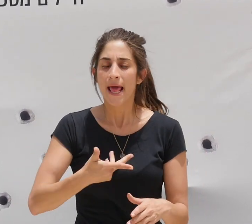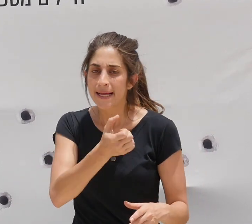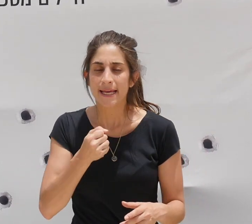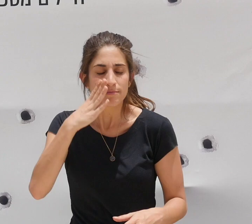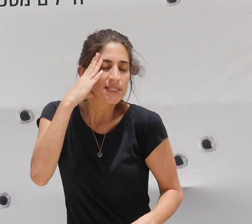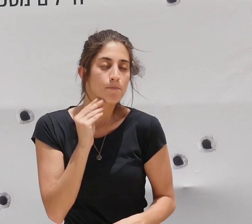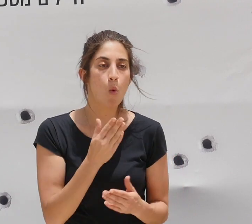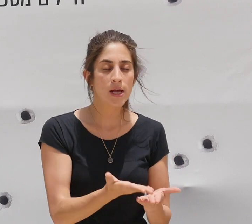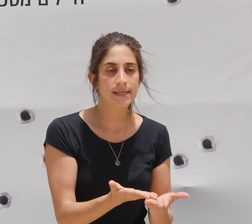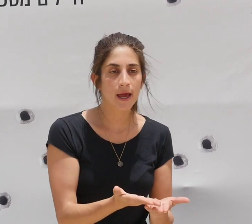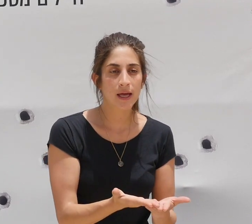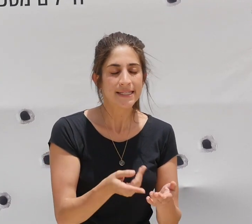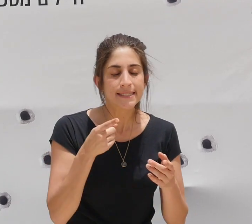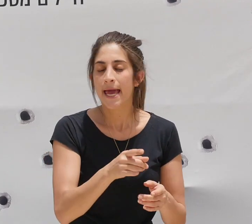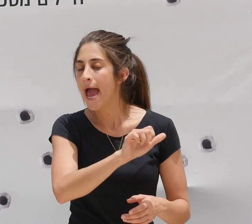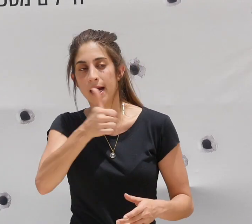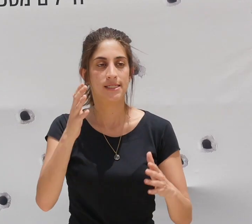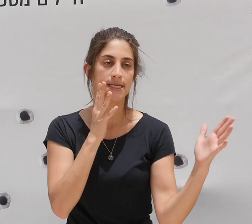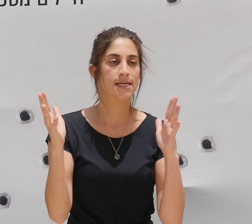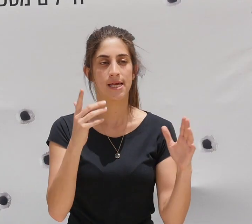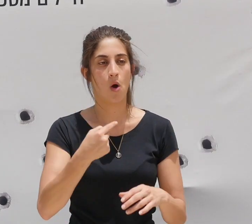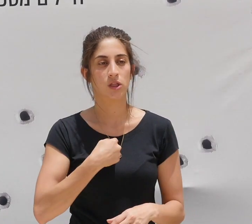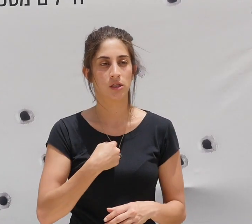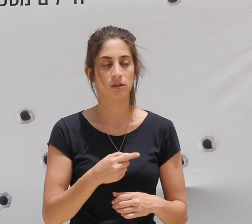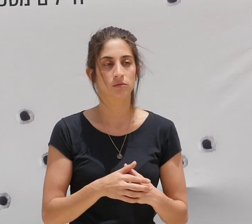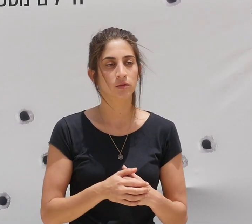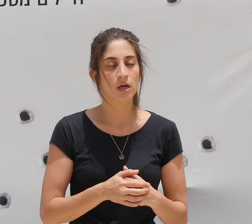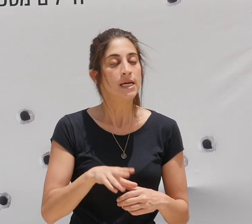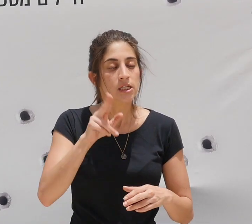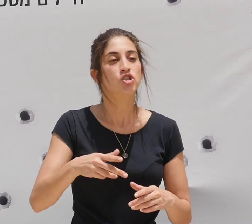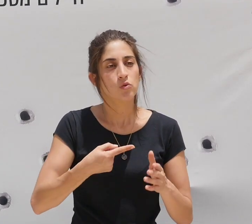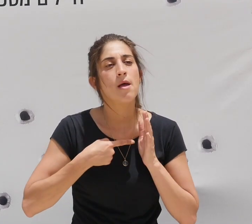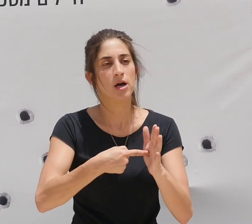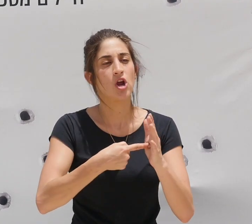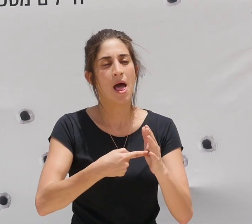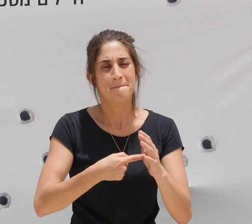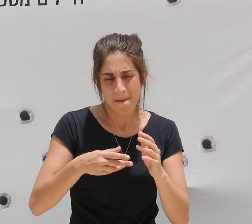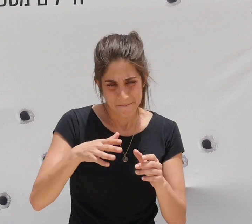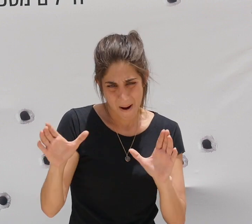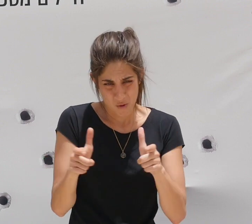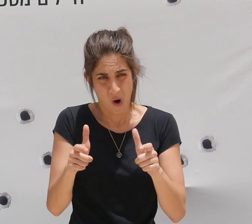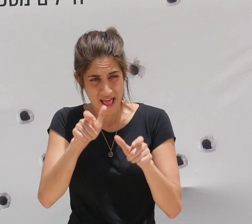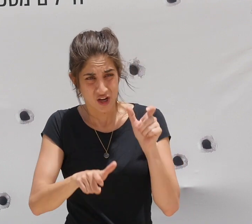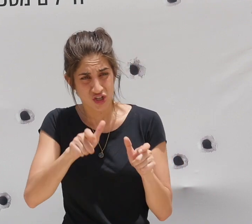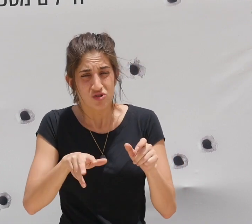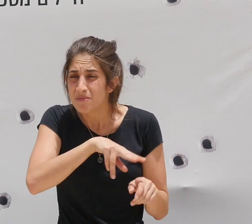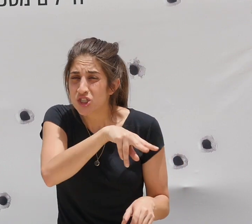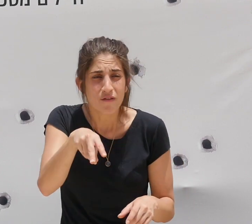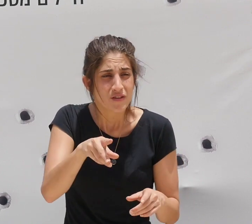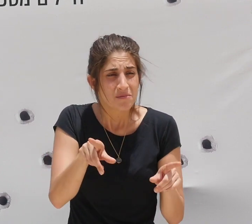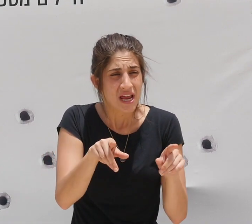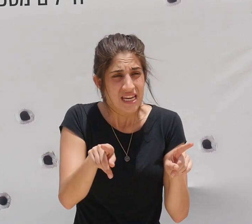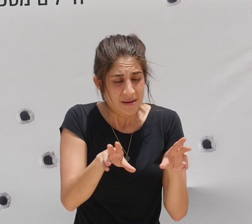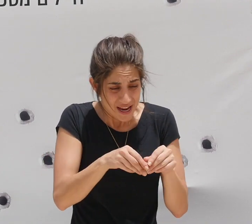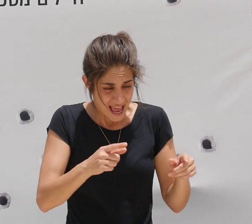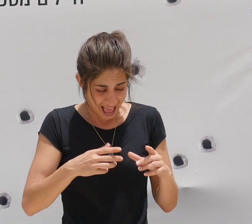הסיפוק הזה. זה הכי זעזע אותי. יש לנו למשל בפלוגה אנשים שמסתובבים עם איקסים על